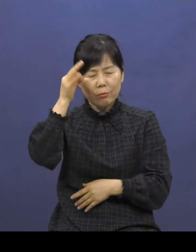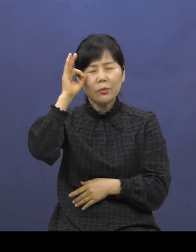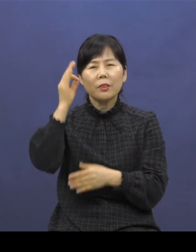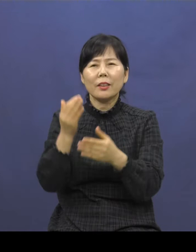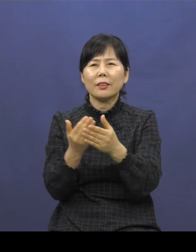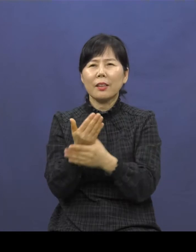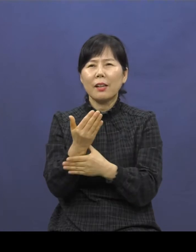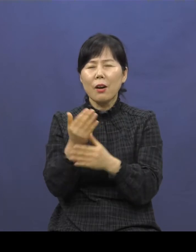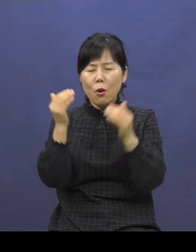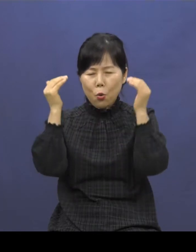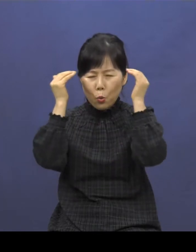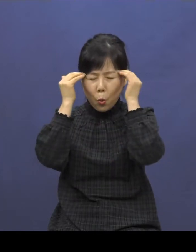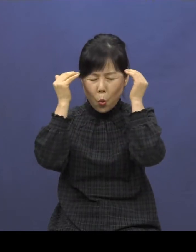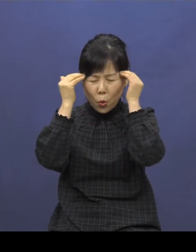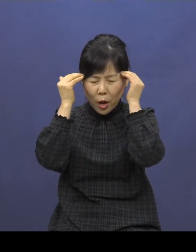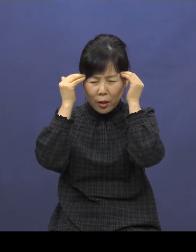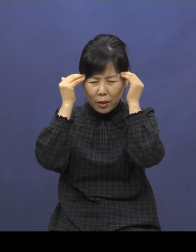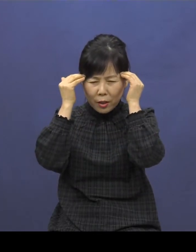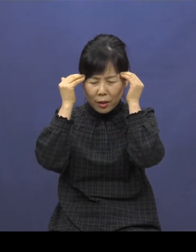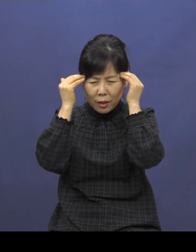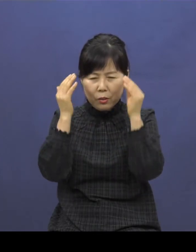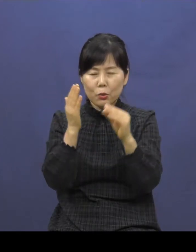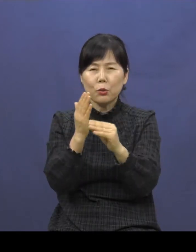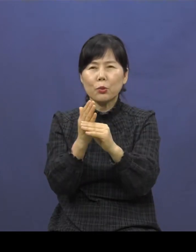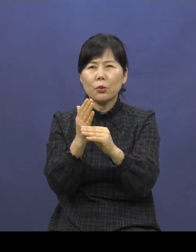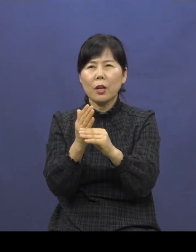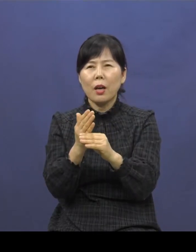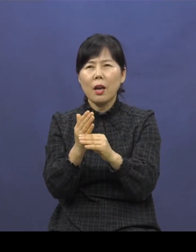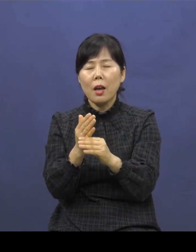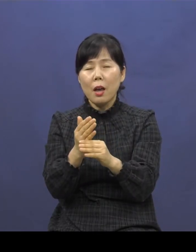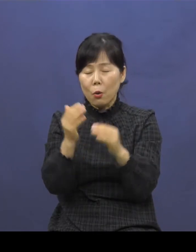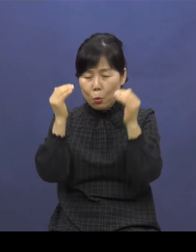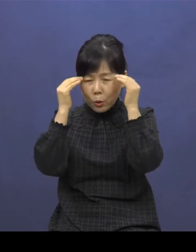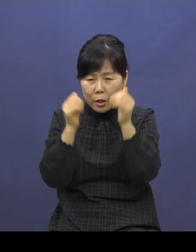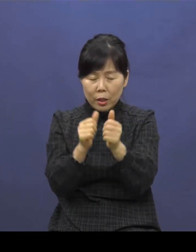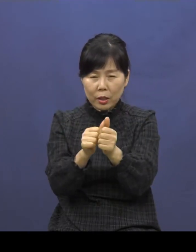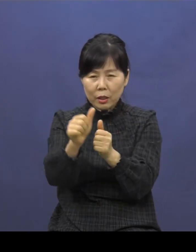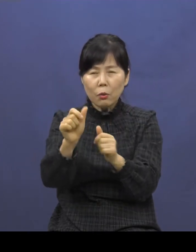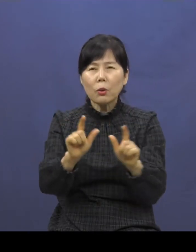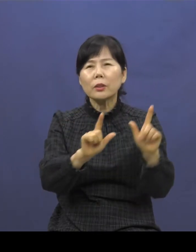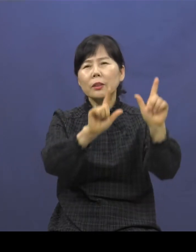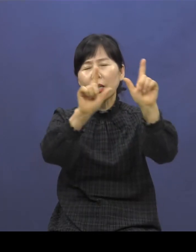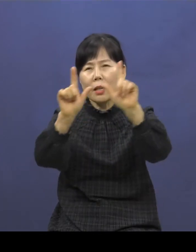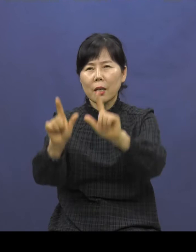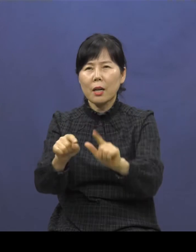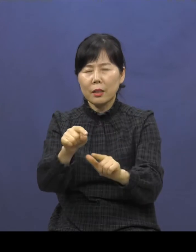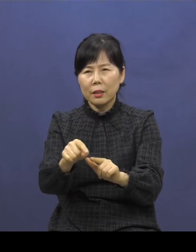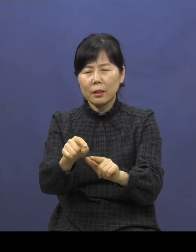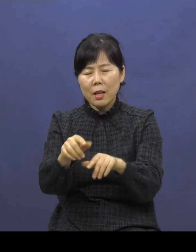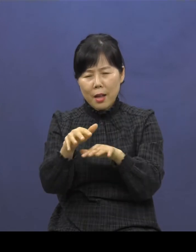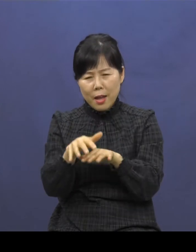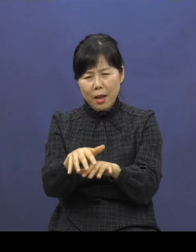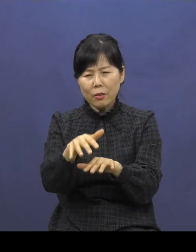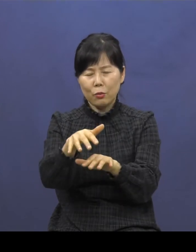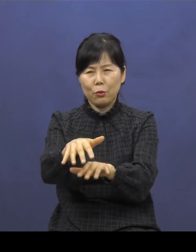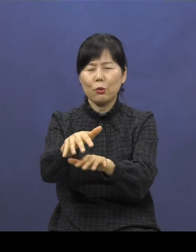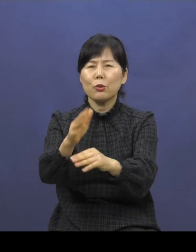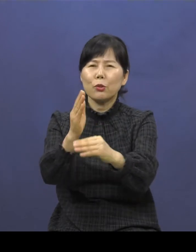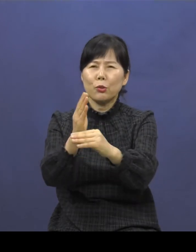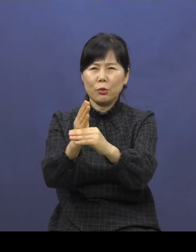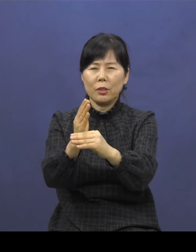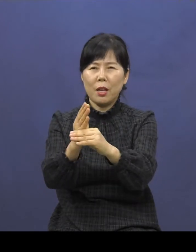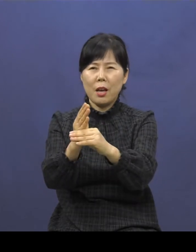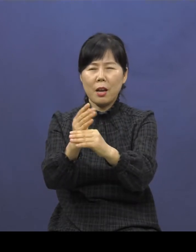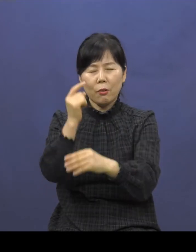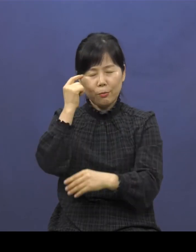말이 아닐까. 고난 가운데서 고난을 정말 이기면서 나아가고 있는 이 고난의 행군을 하고